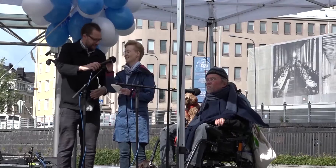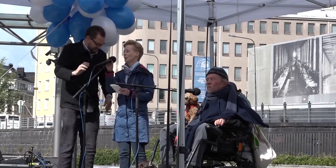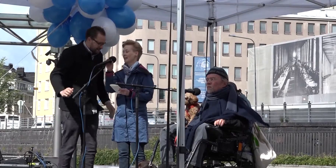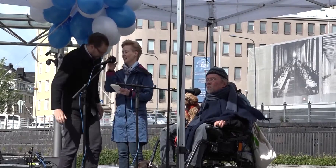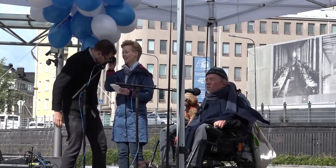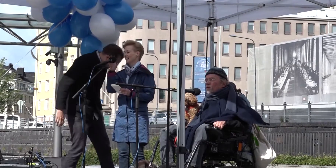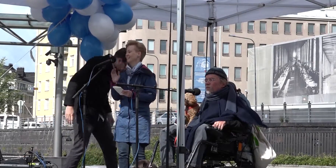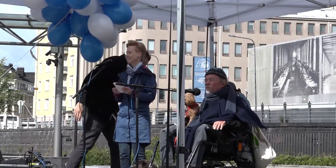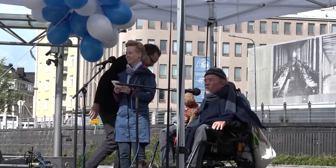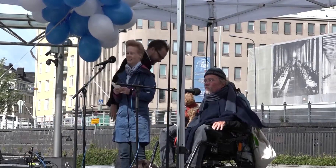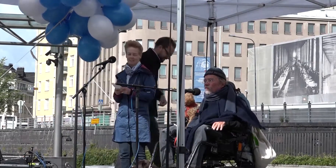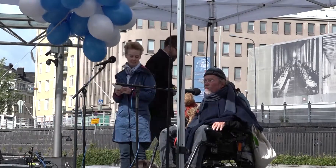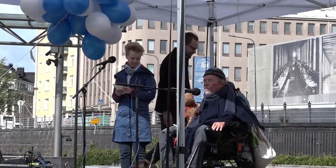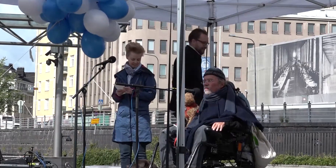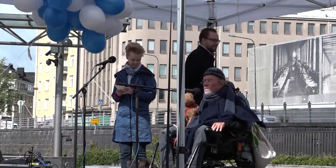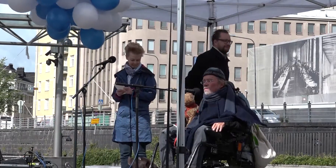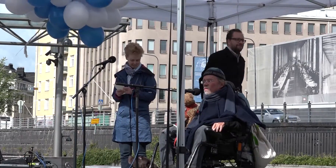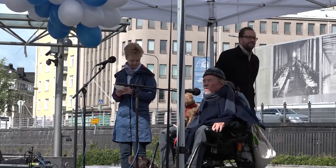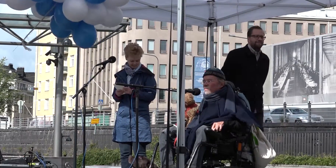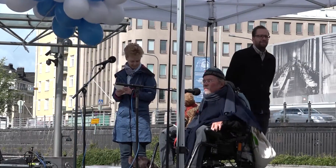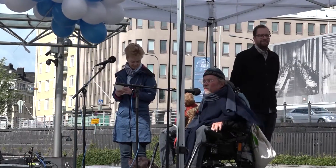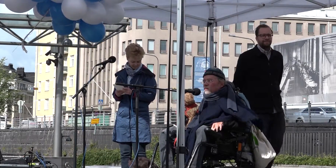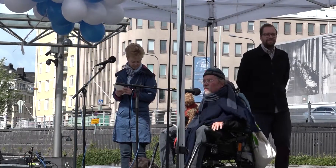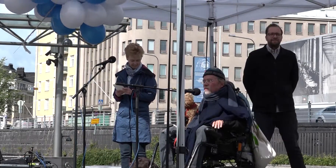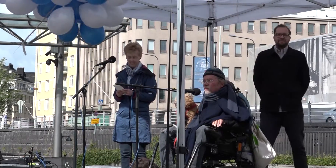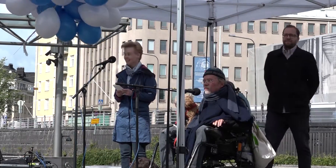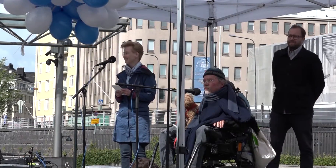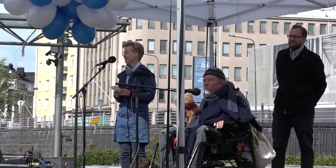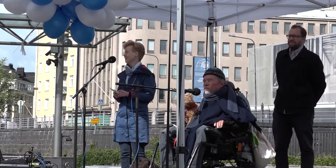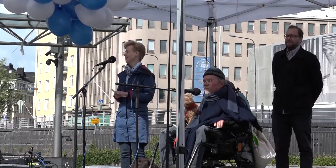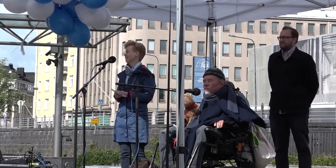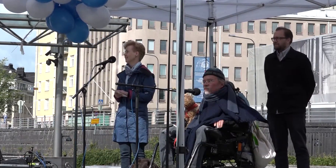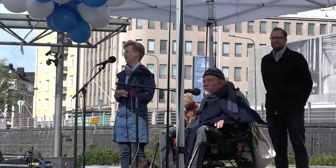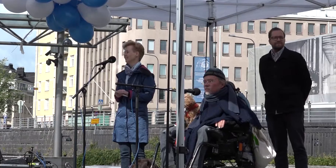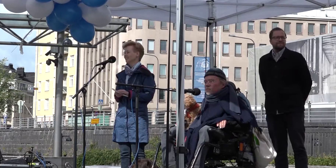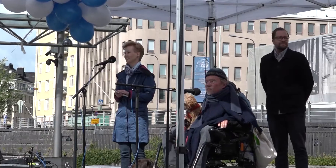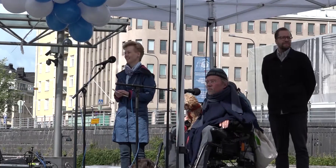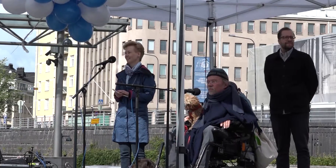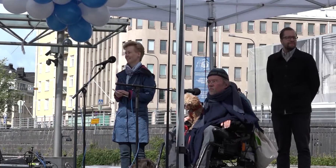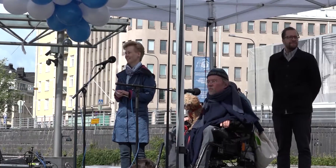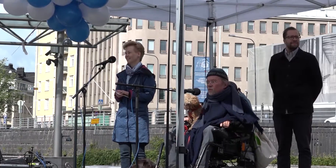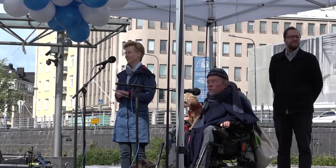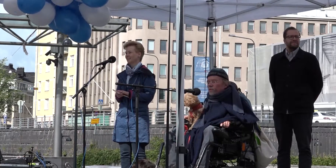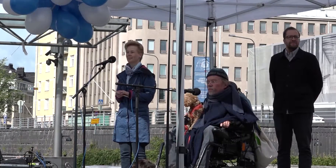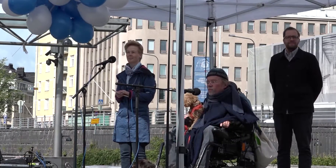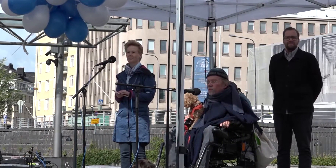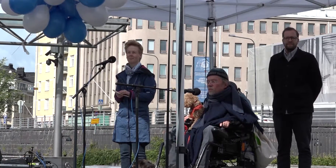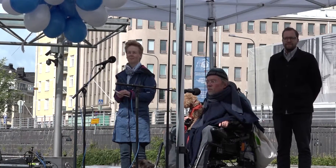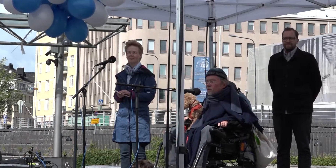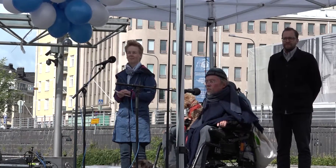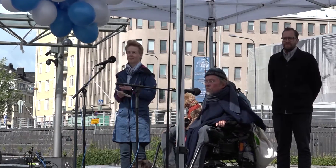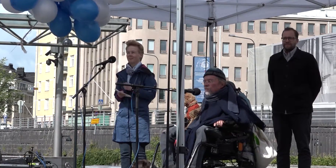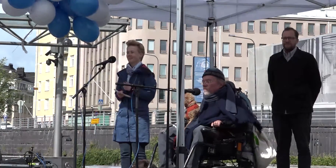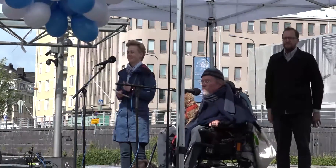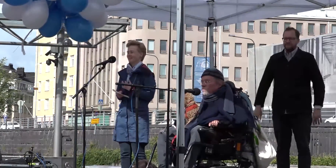paljon, mitä Kallesta voisi kertoa, mutta ei mennä nyt pidempään, vain mainitsen vain pari viimettä kunnianosoitusta.